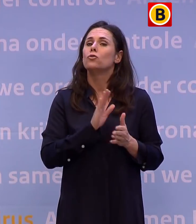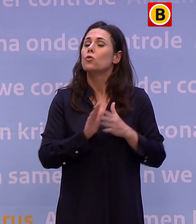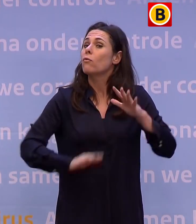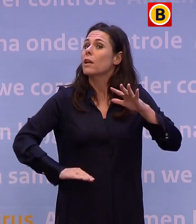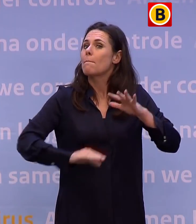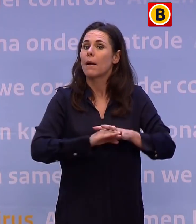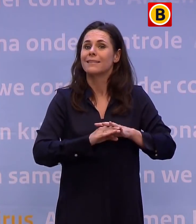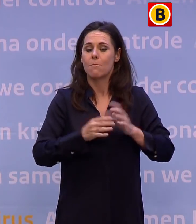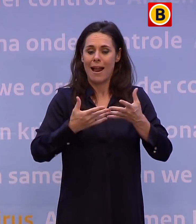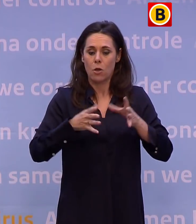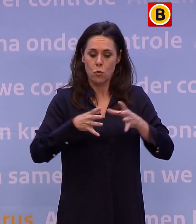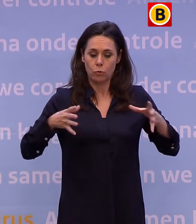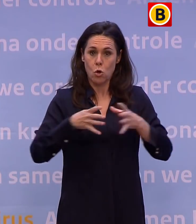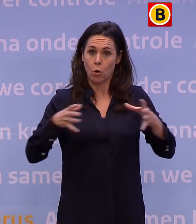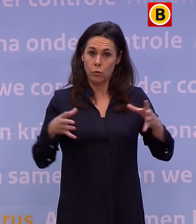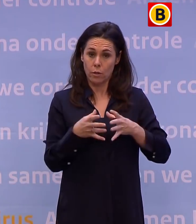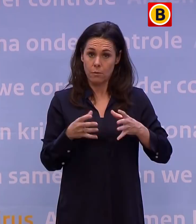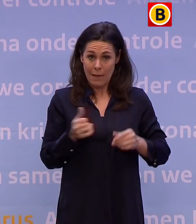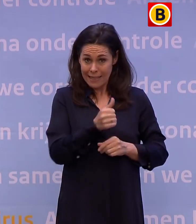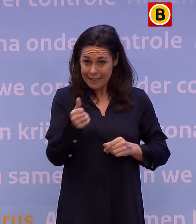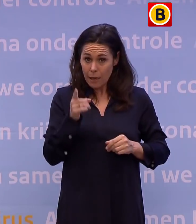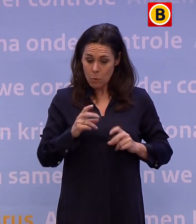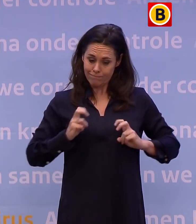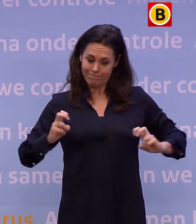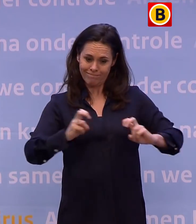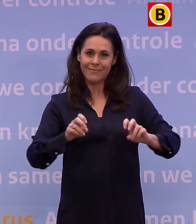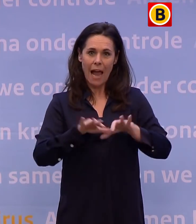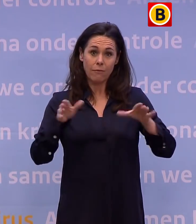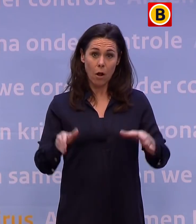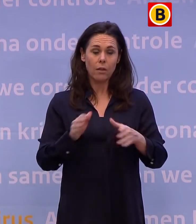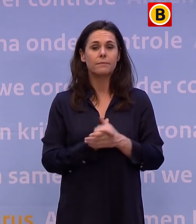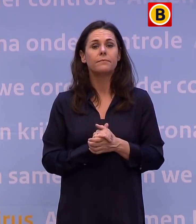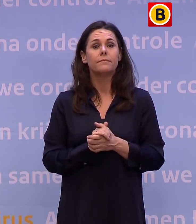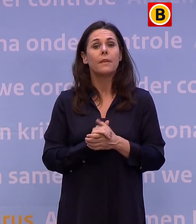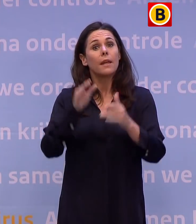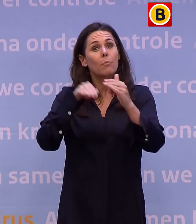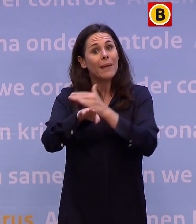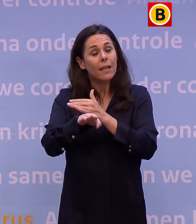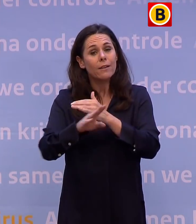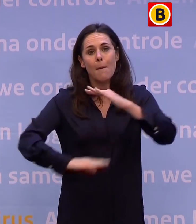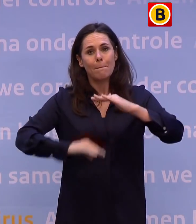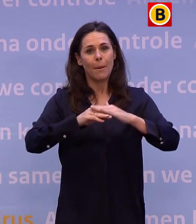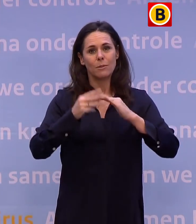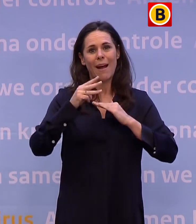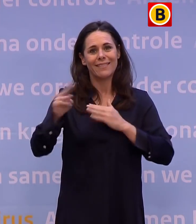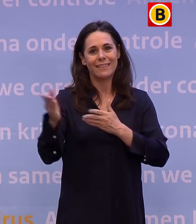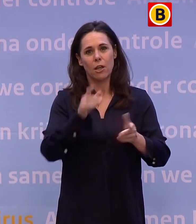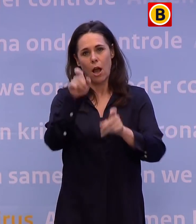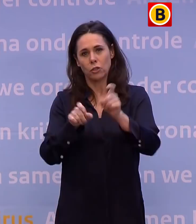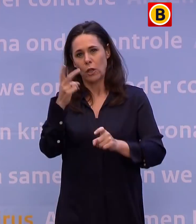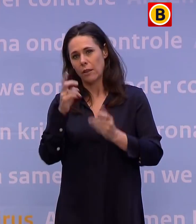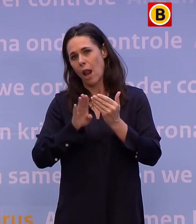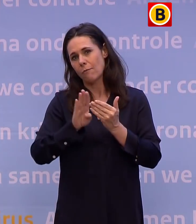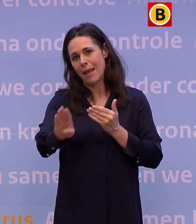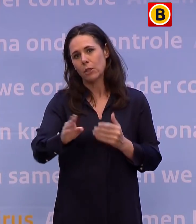groepsgrootte, maar wel iedereen verplicht aan een tafeltje. Binnen mogen maximaal 30 gasten aanwezig zijn, op